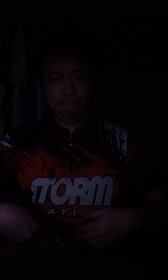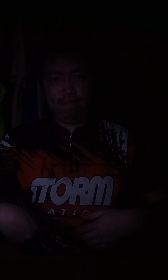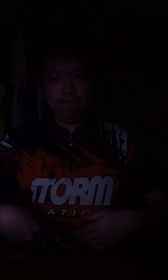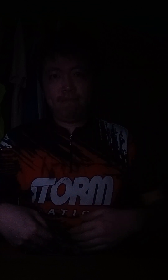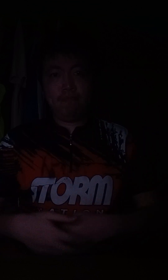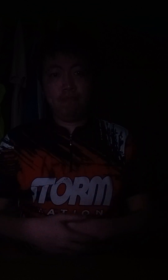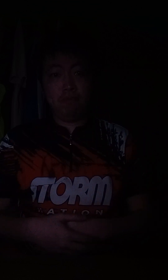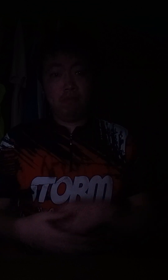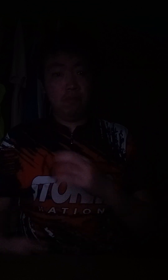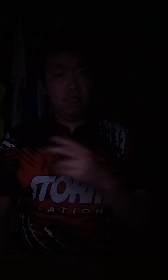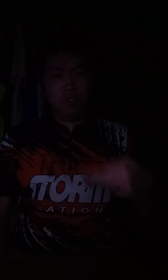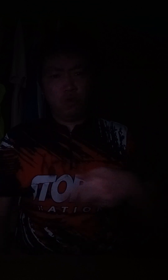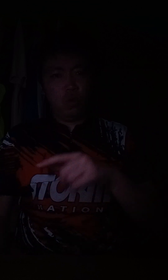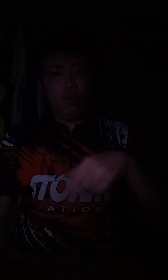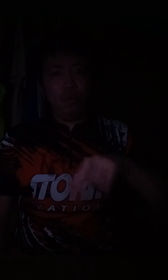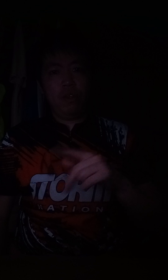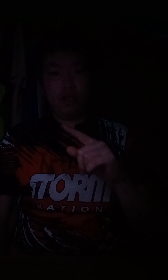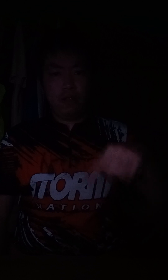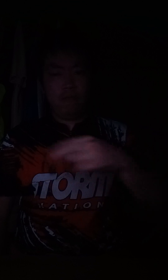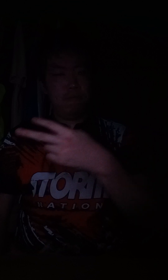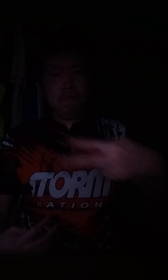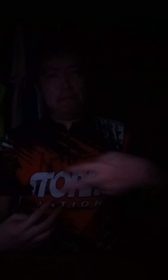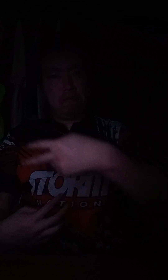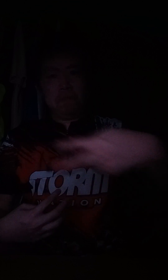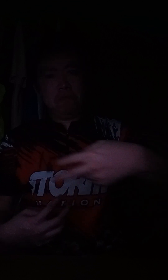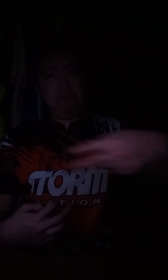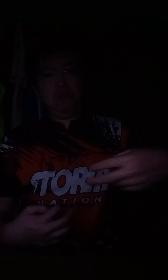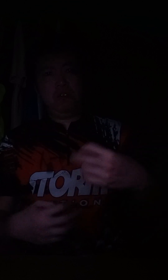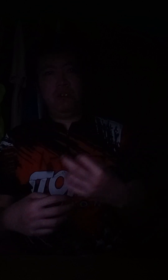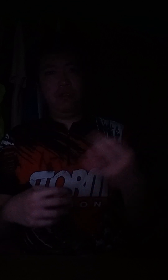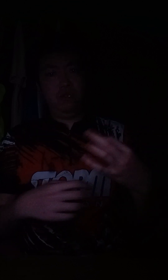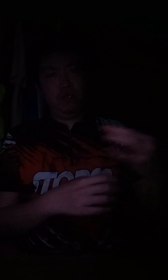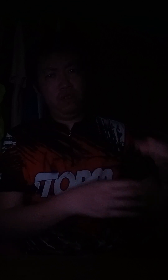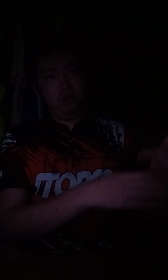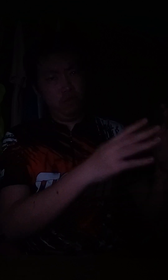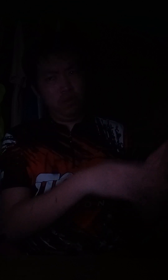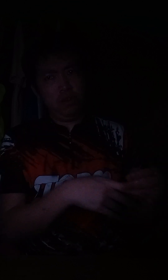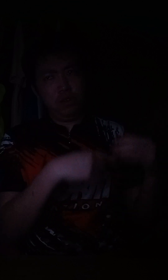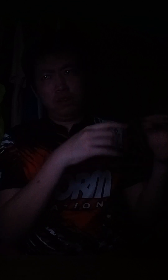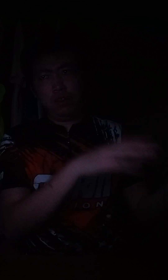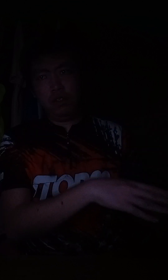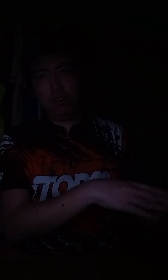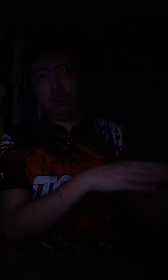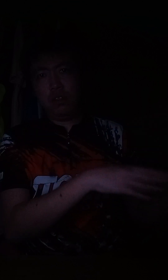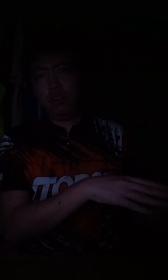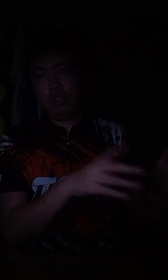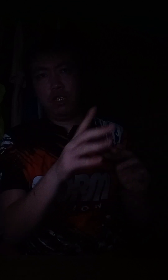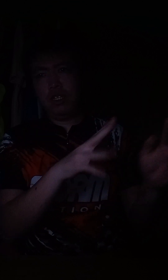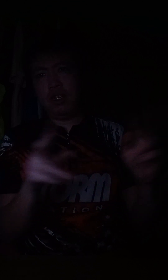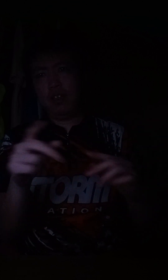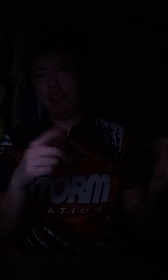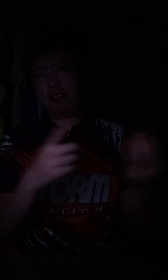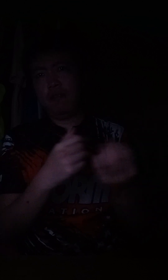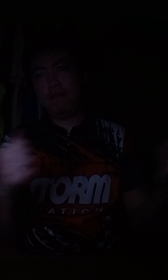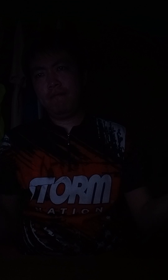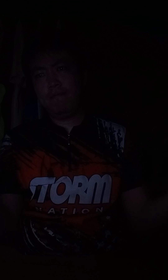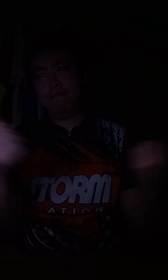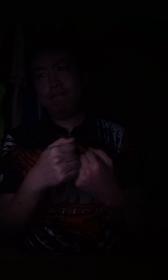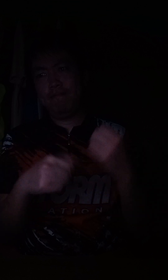당시 통근버스는 고속도로를 빠져나가는 구간에서 중앙선을 넘어 반대편에서 오던 18톤 화물차를 들이받고